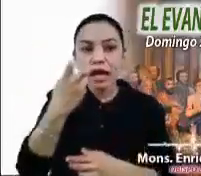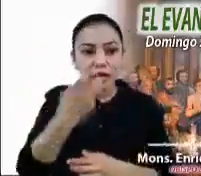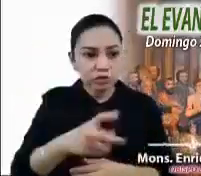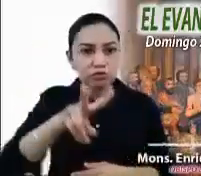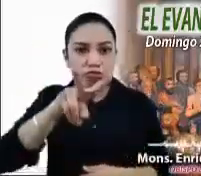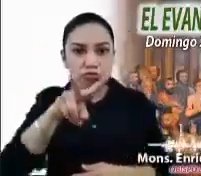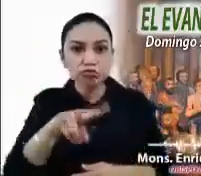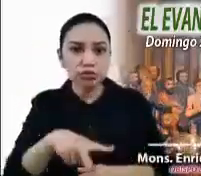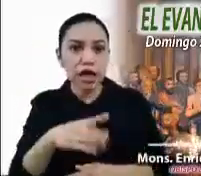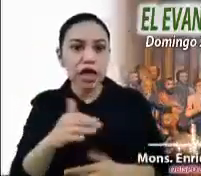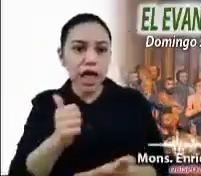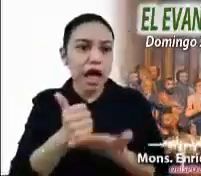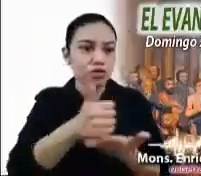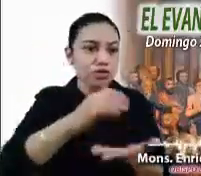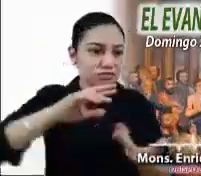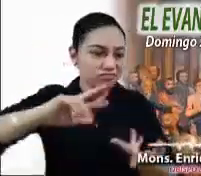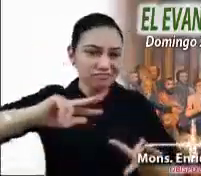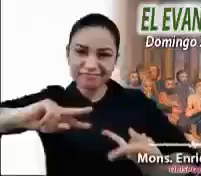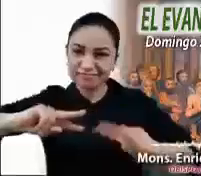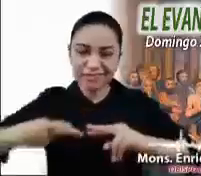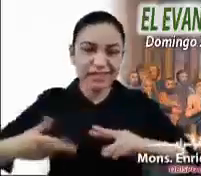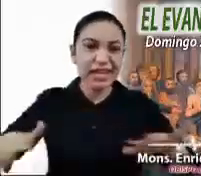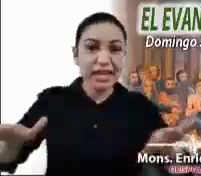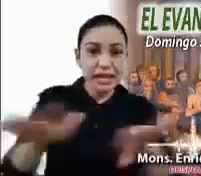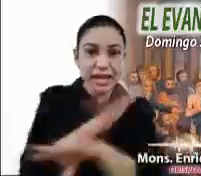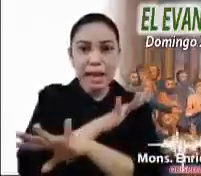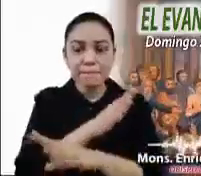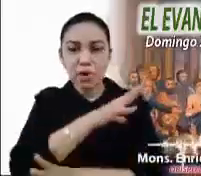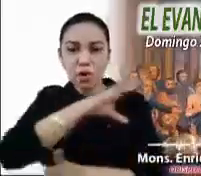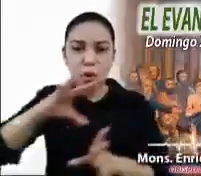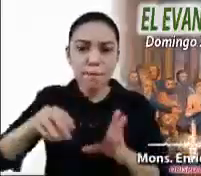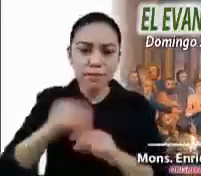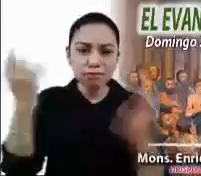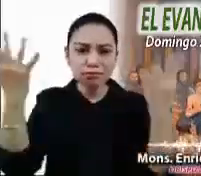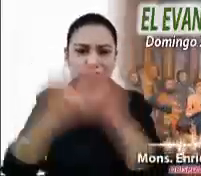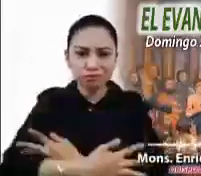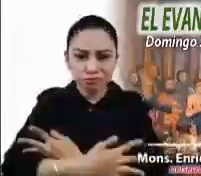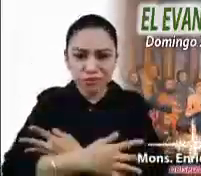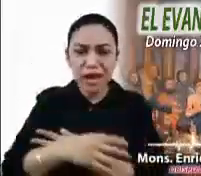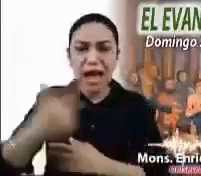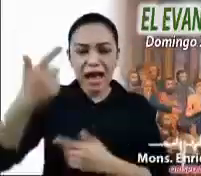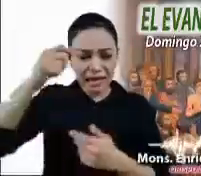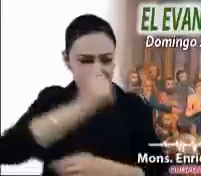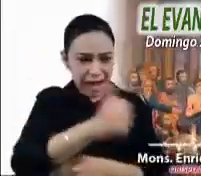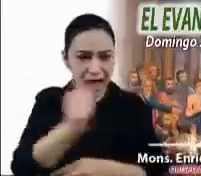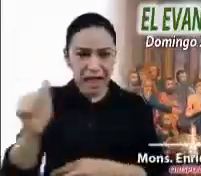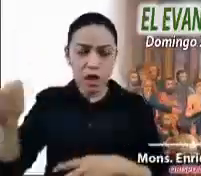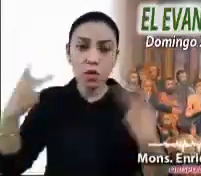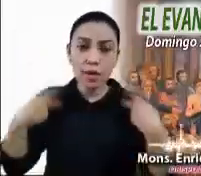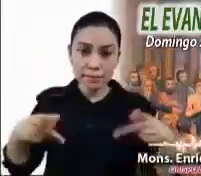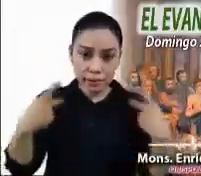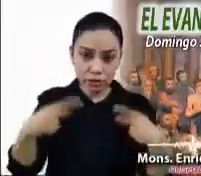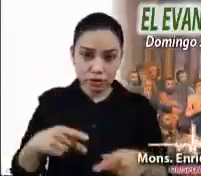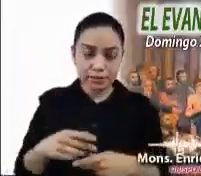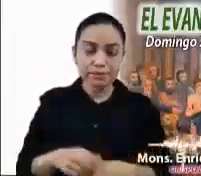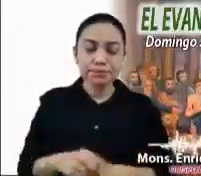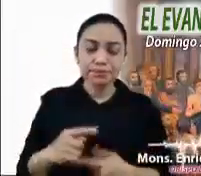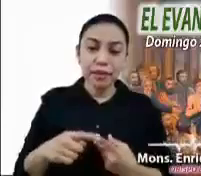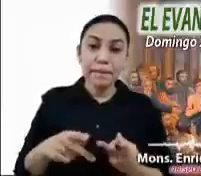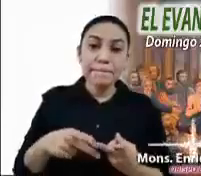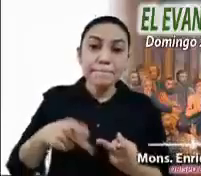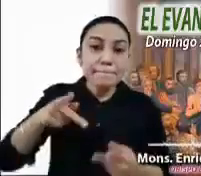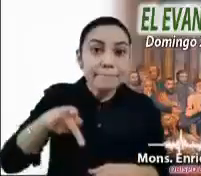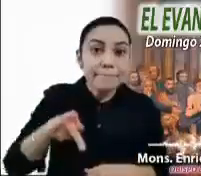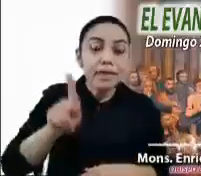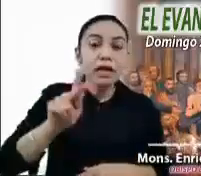nuestra persona. Pero San Lucas añade a la palabra evangelio un nuevo significado, porque compara